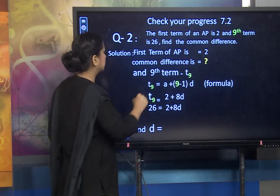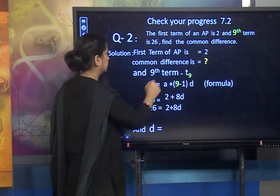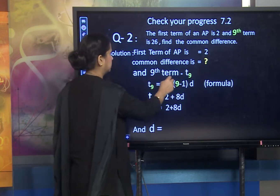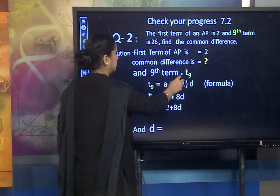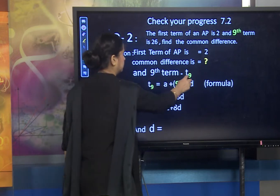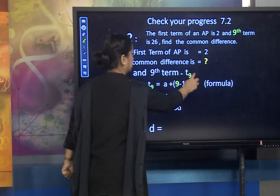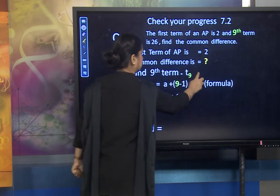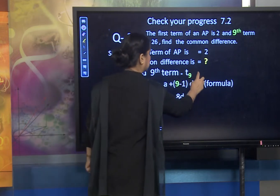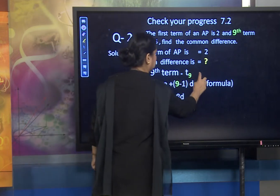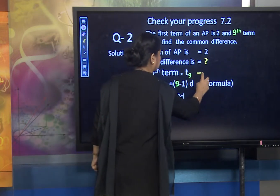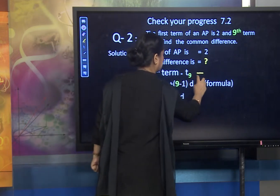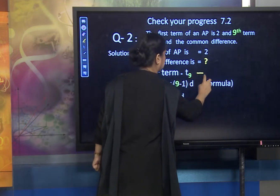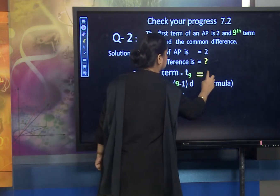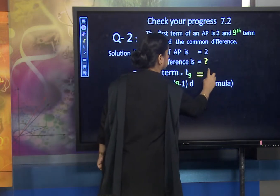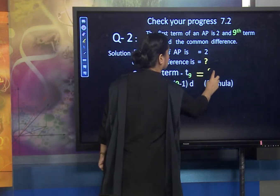और T9 से